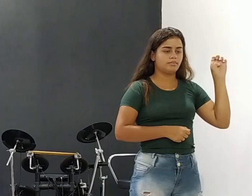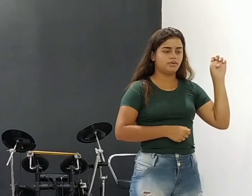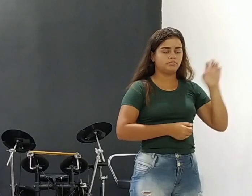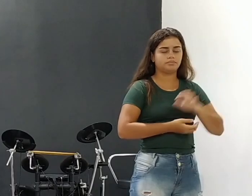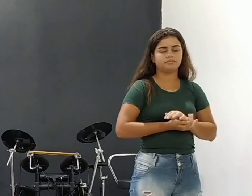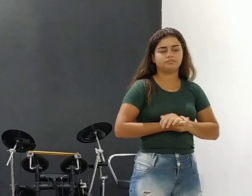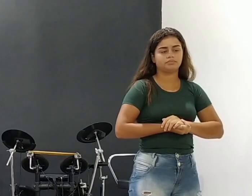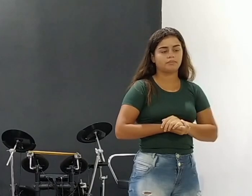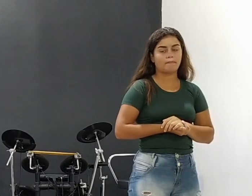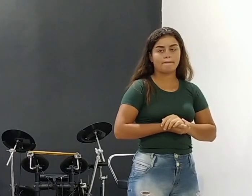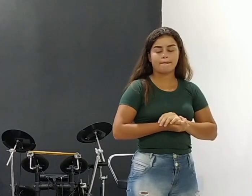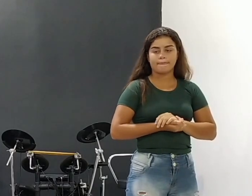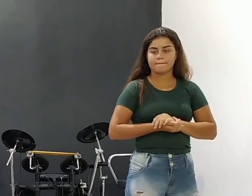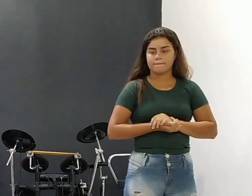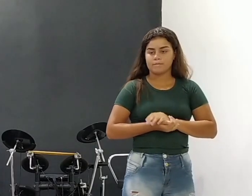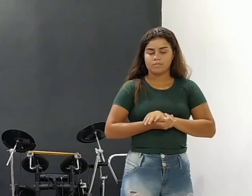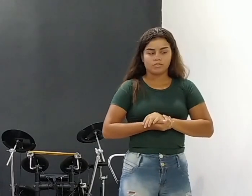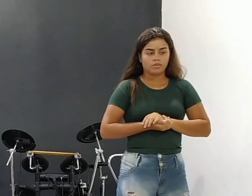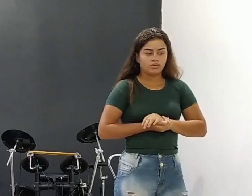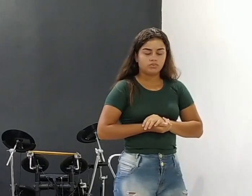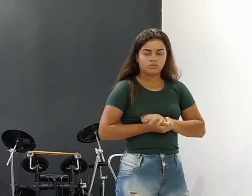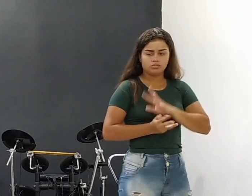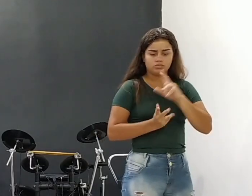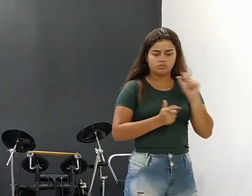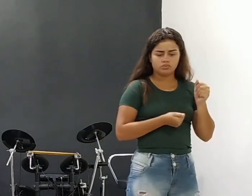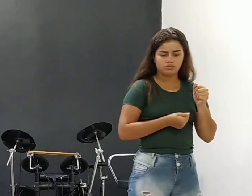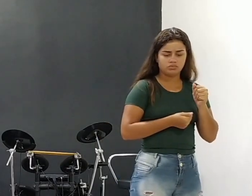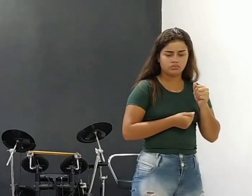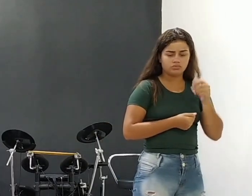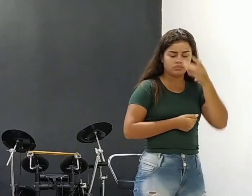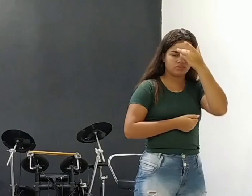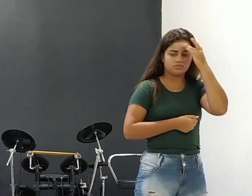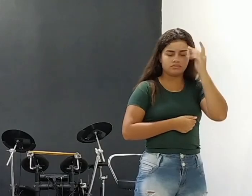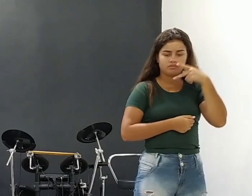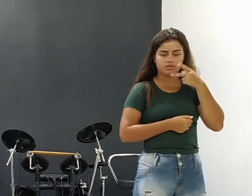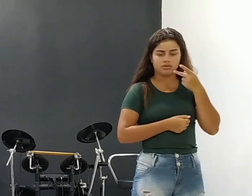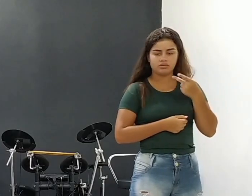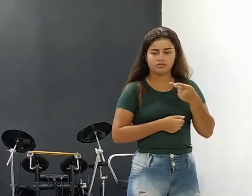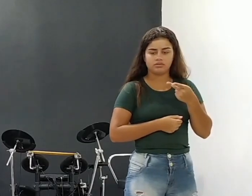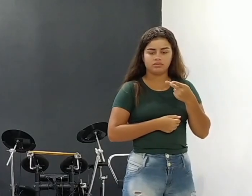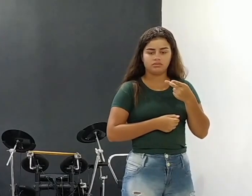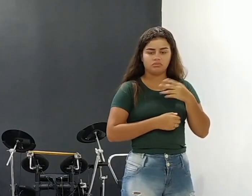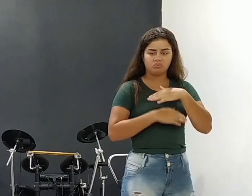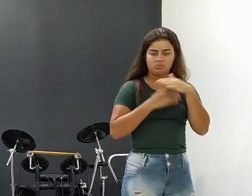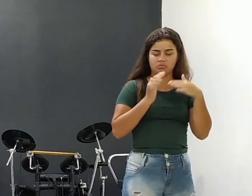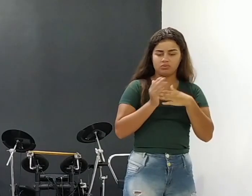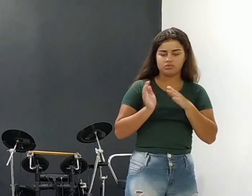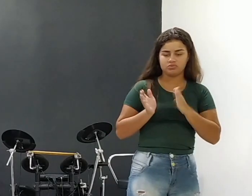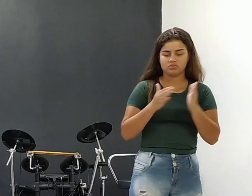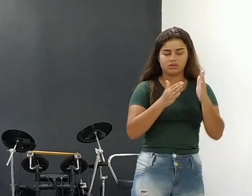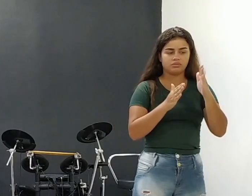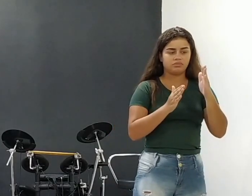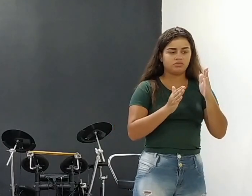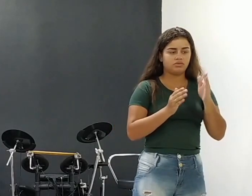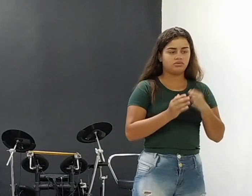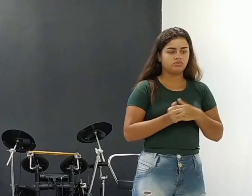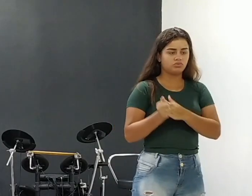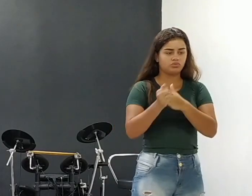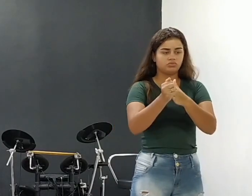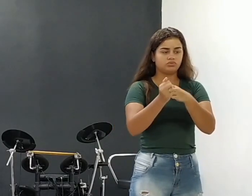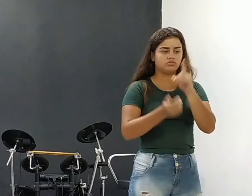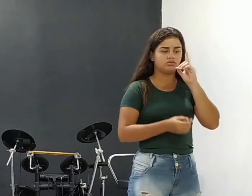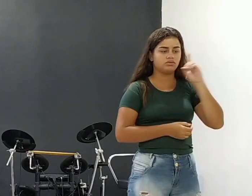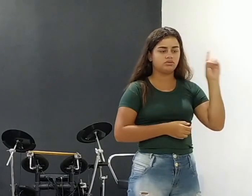No mundo, muita gente fala assim: todos os caminhos levam a Deus.